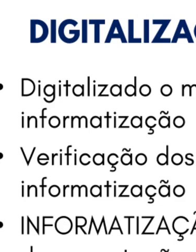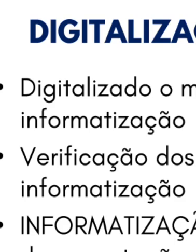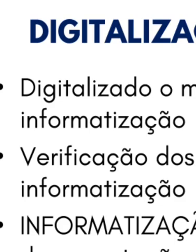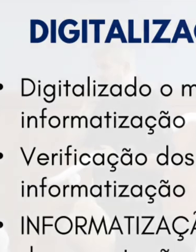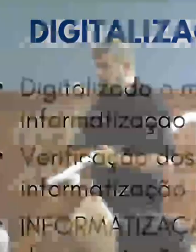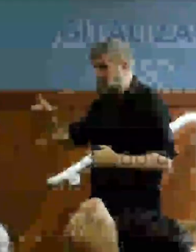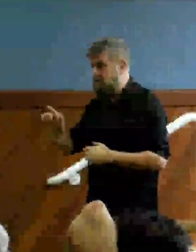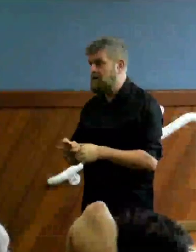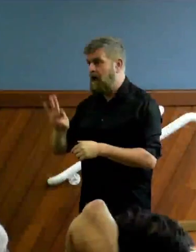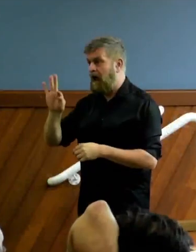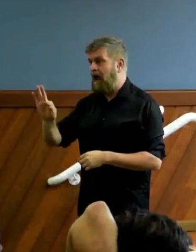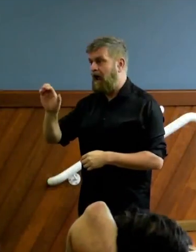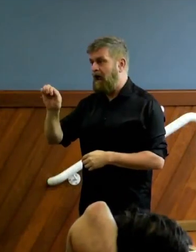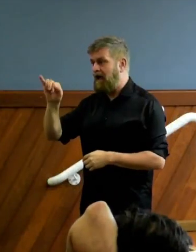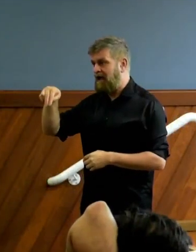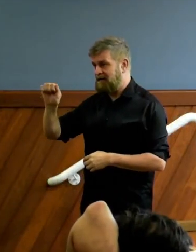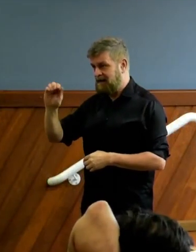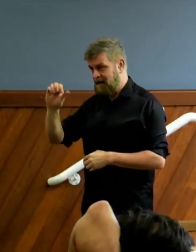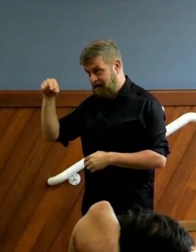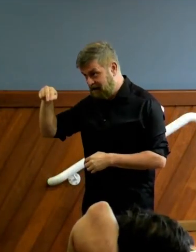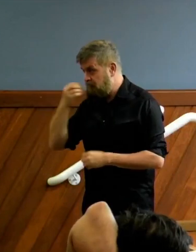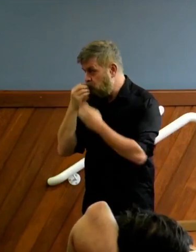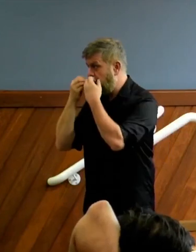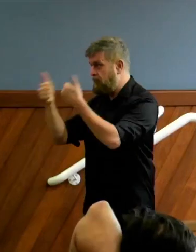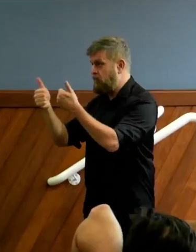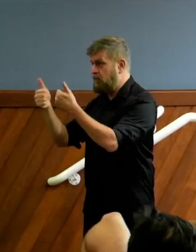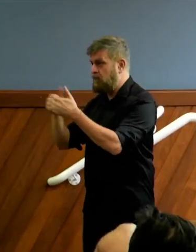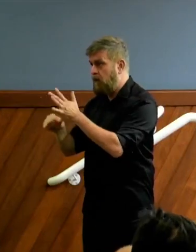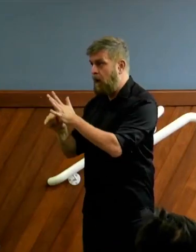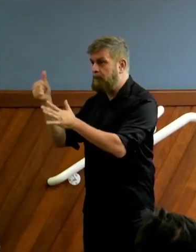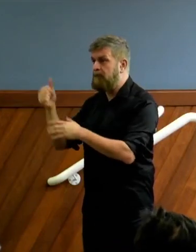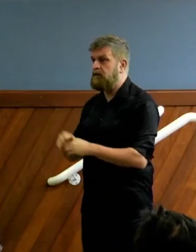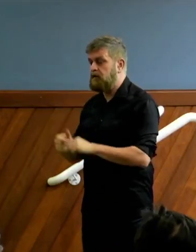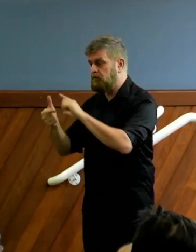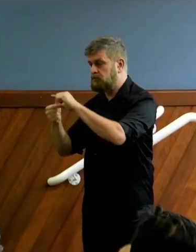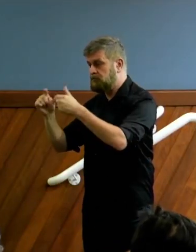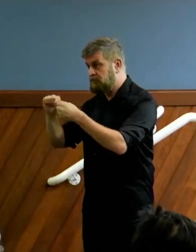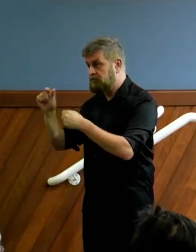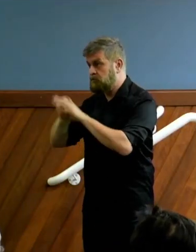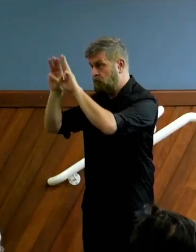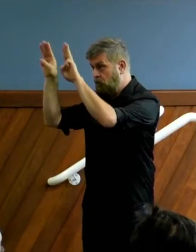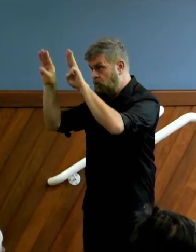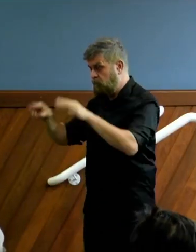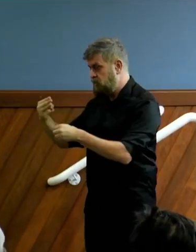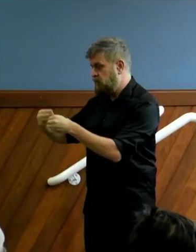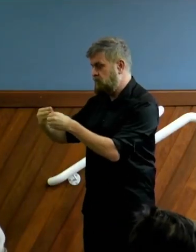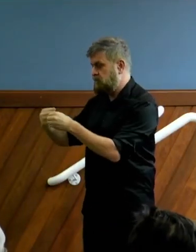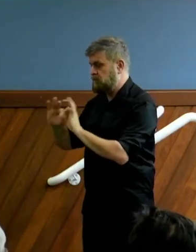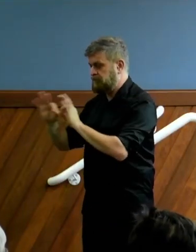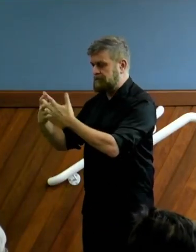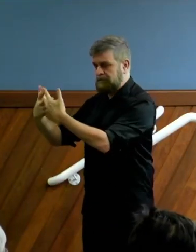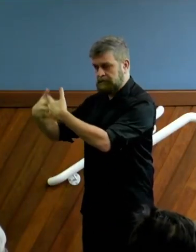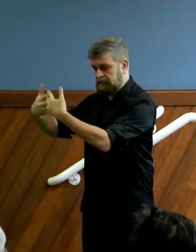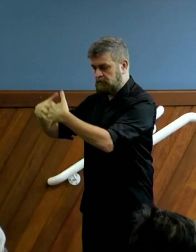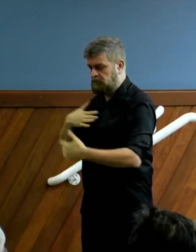instalação do Tainacan lá em Limeira, e foi uma instalação muito boa, foi o primeiro Tainacan instalado em um museu municipal, foi assim, né,